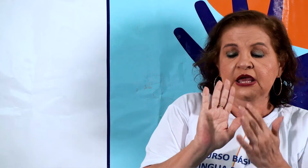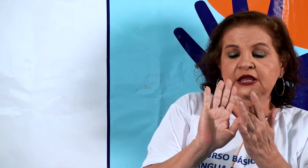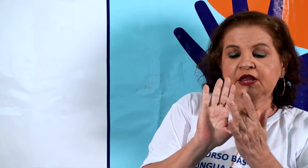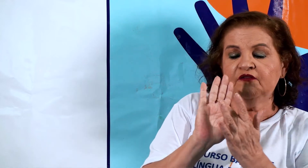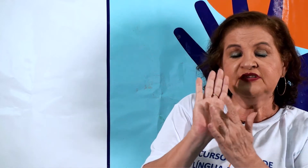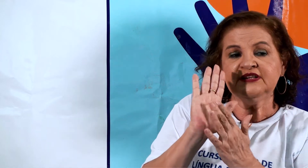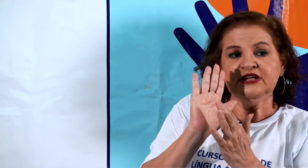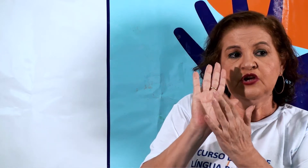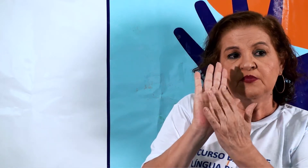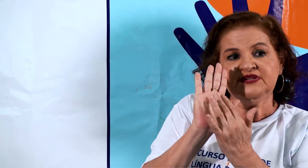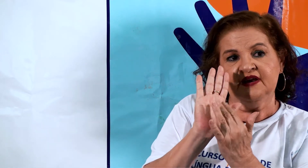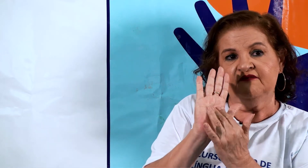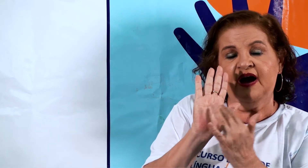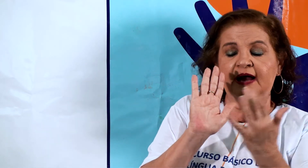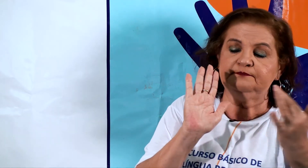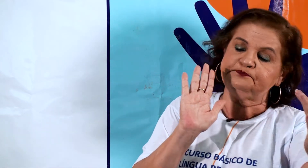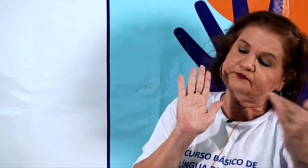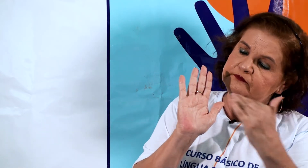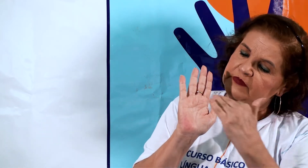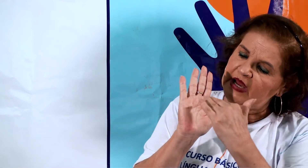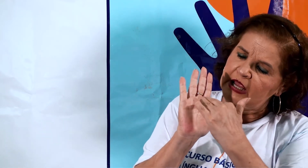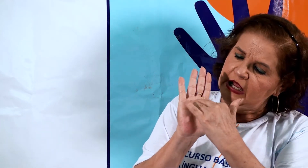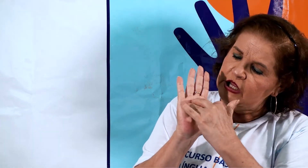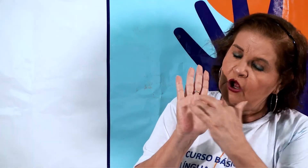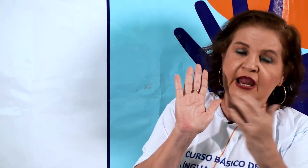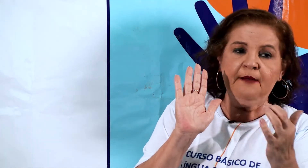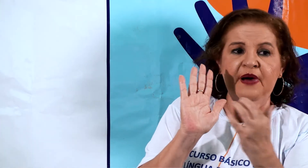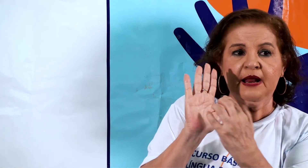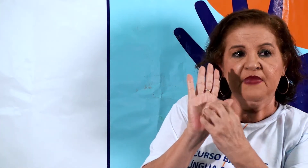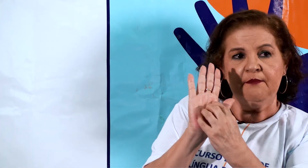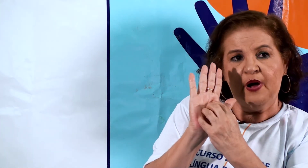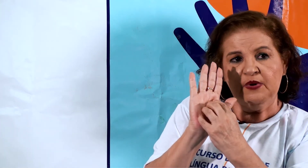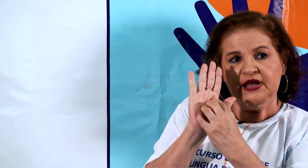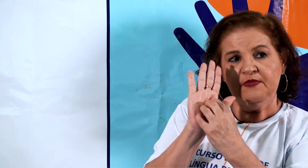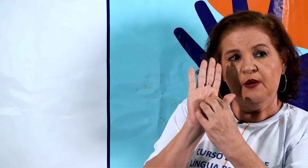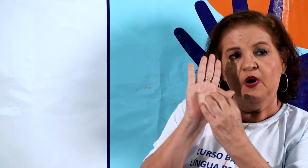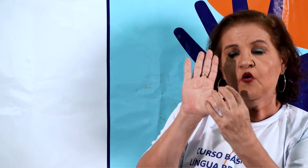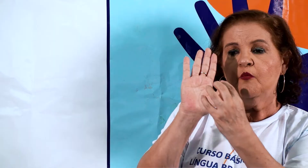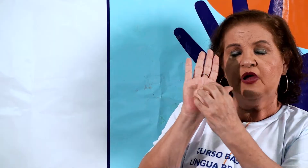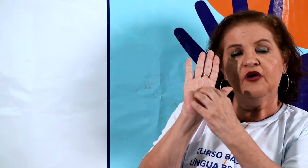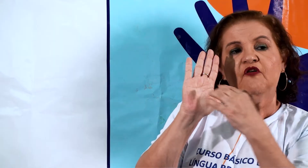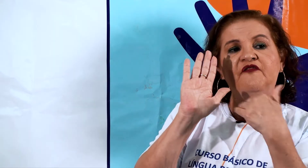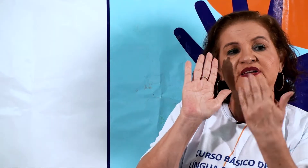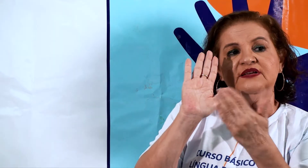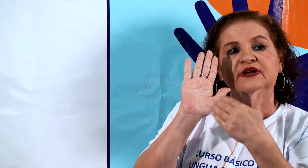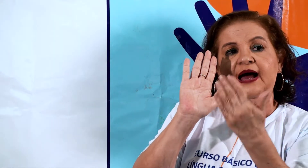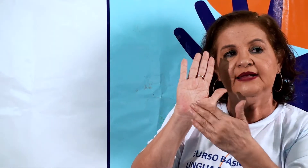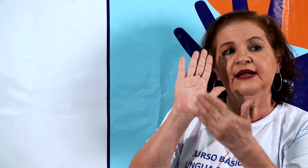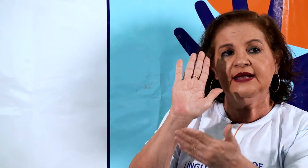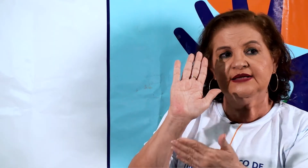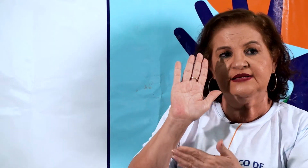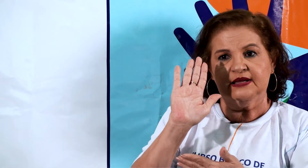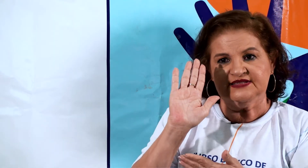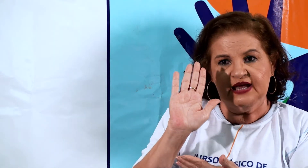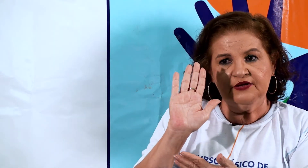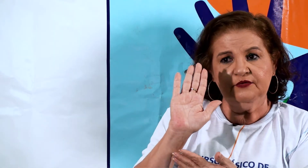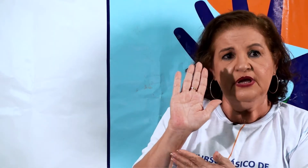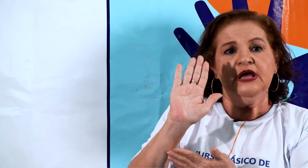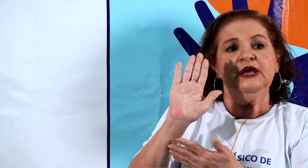Então, você tem de observar e olhar para a minha palma da minha mão, como é que eu vou fazer em cada letra, tá certo?